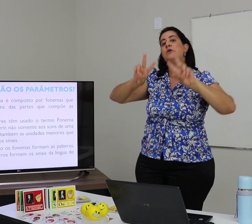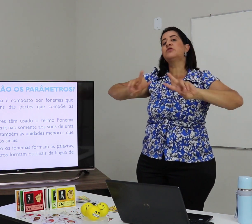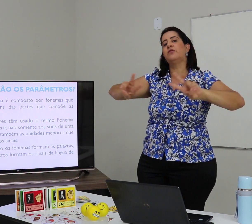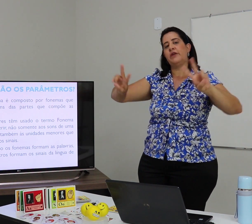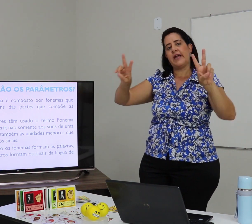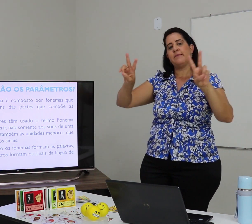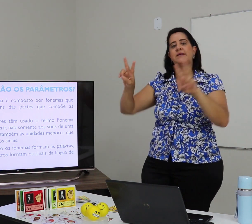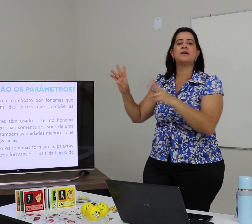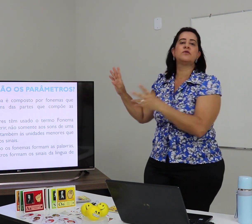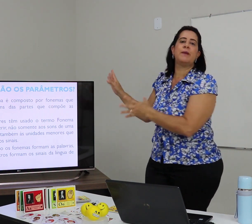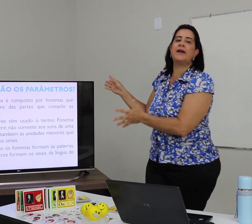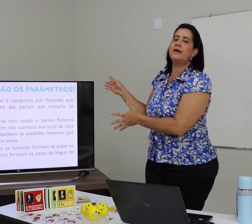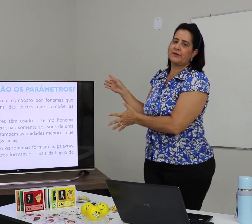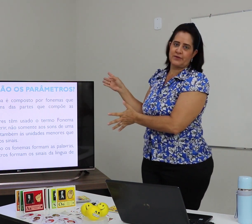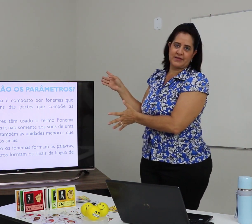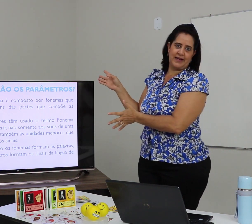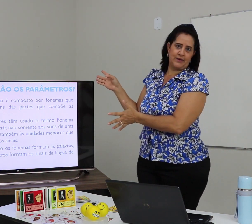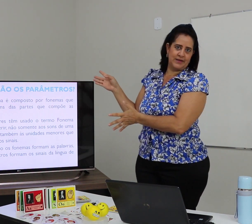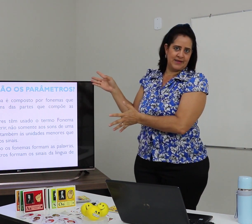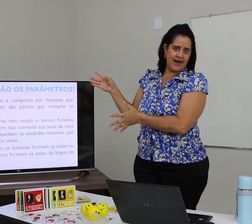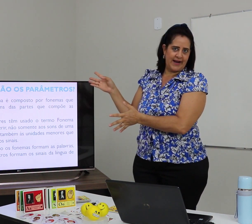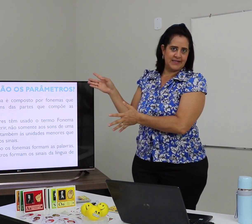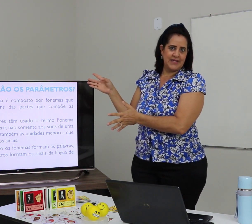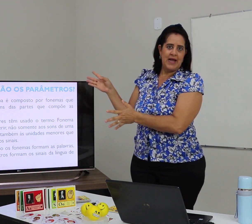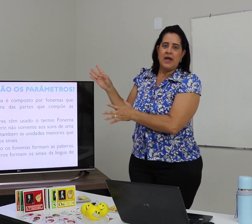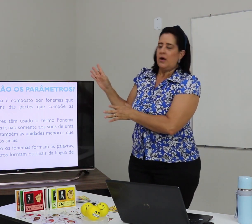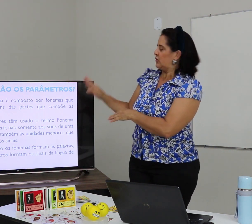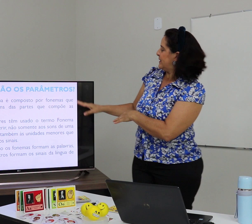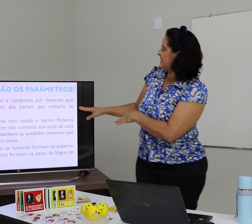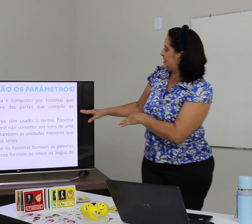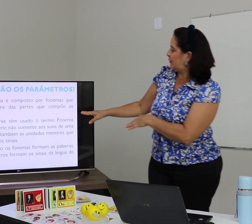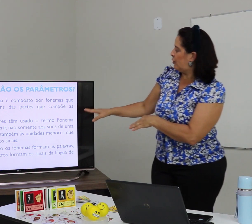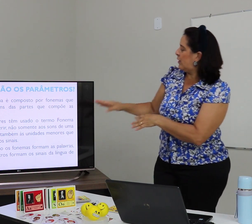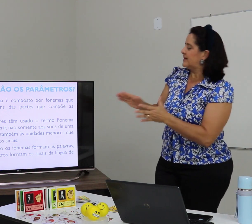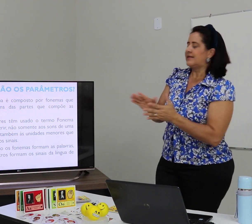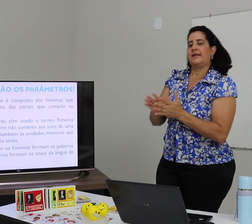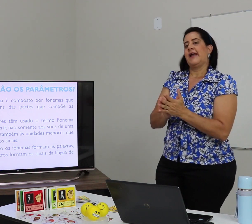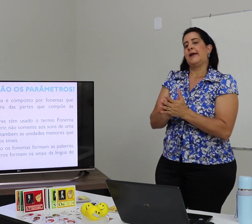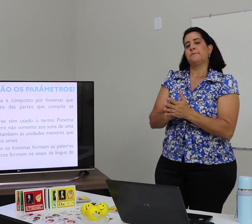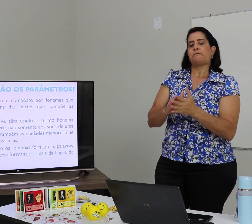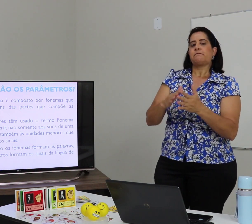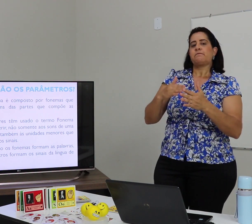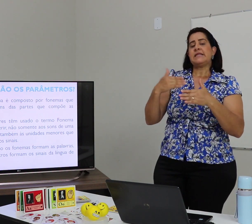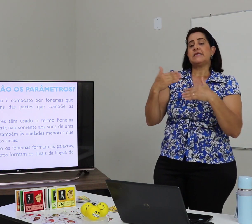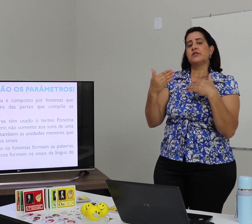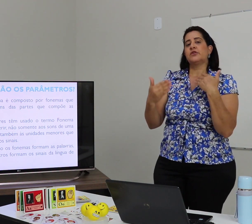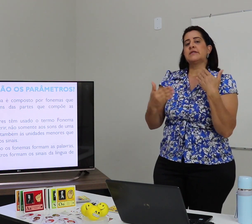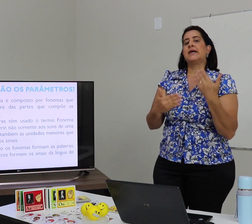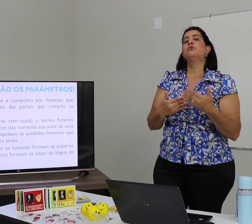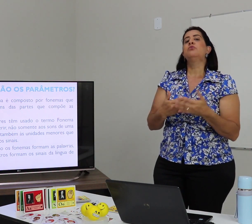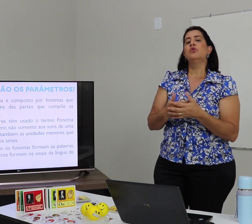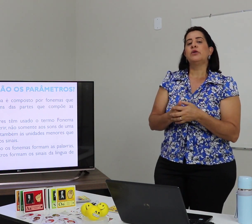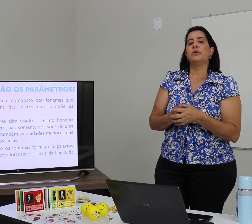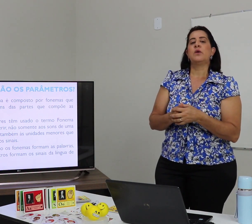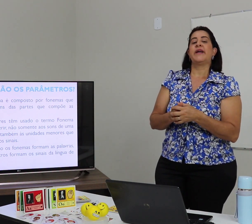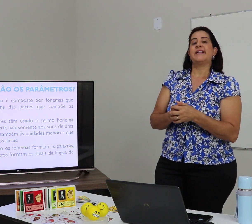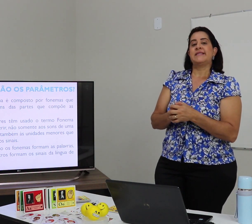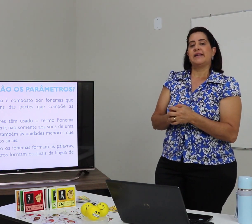os fonemas são os parâmetros na língua de sinais. Os pesquisadores que têm se esforçado muito em conhecer